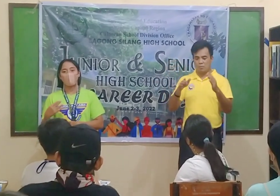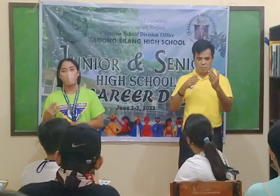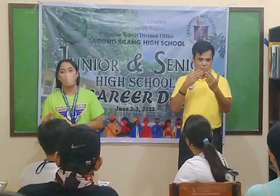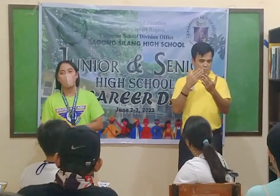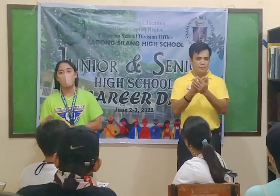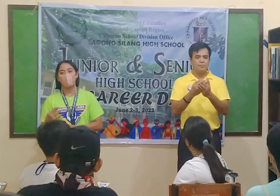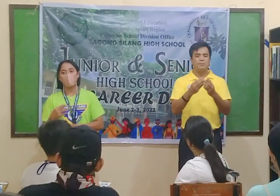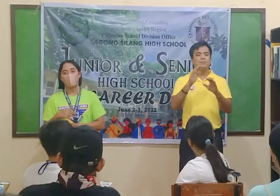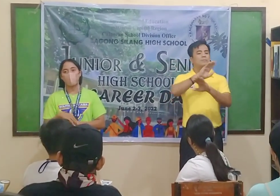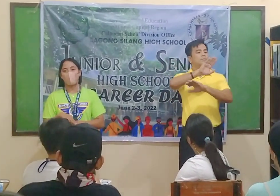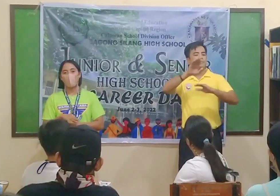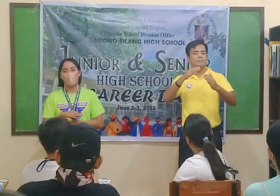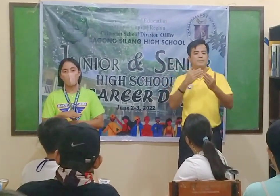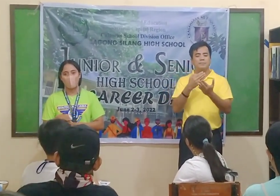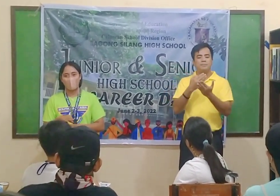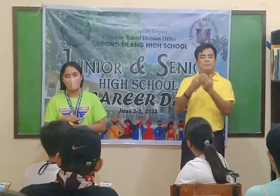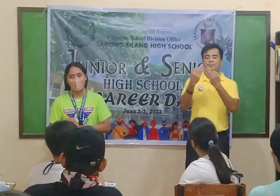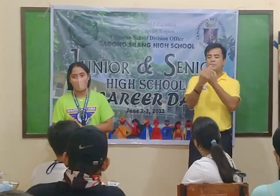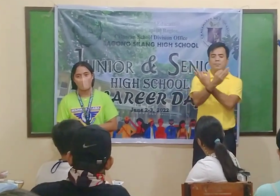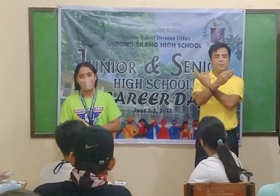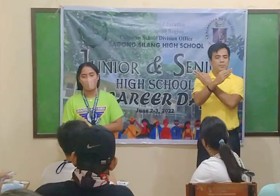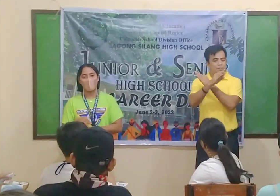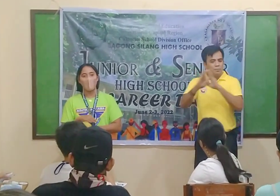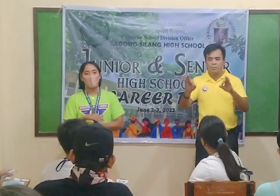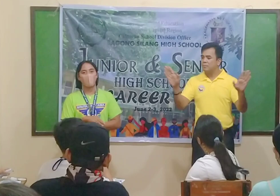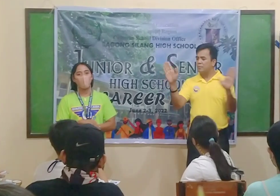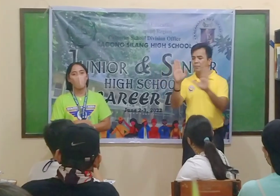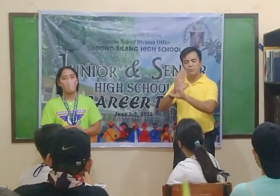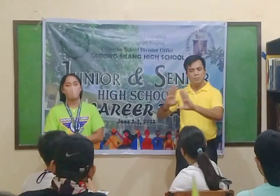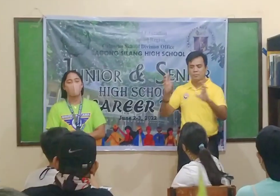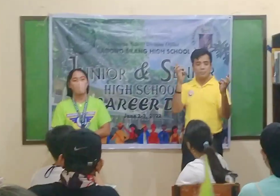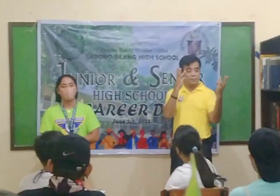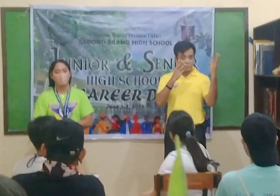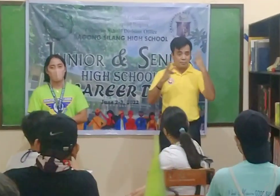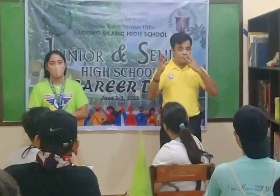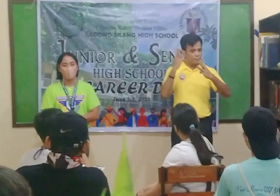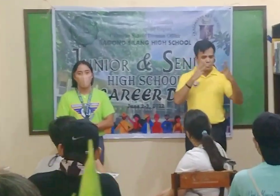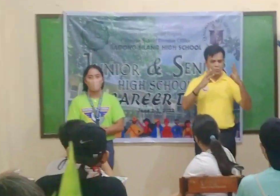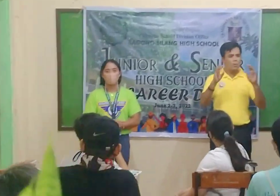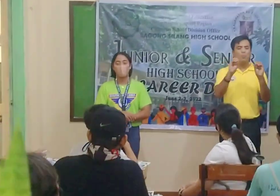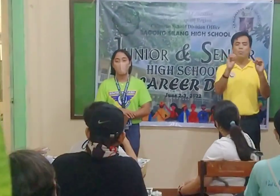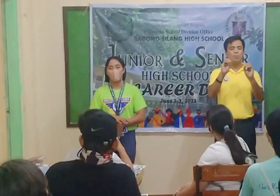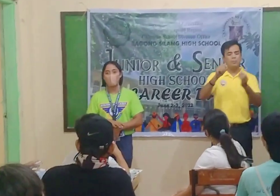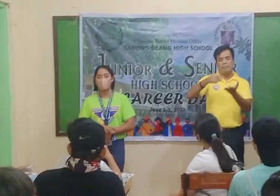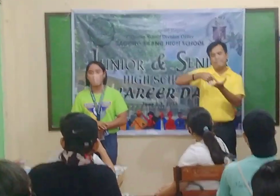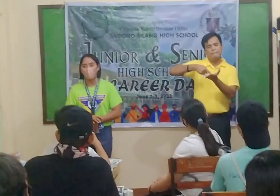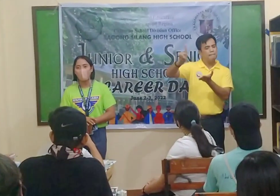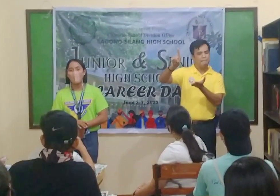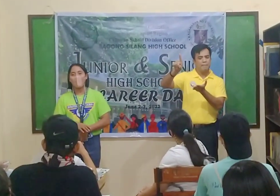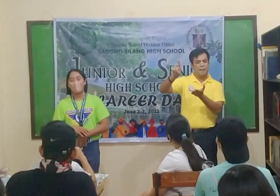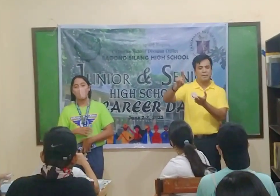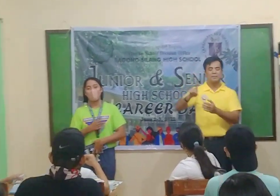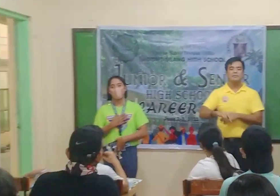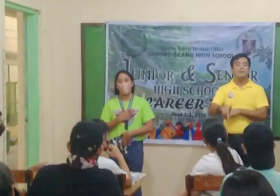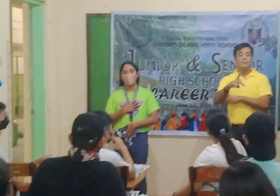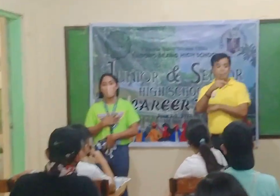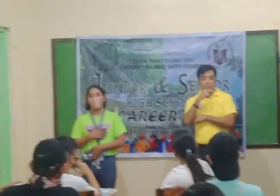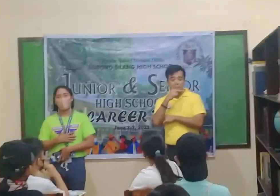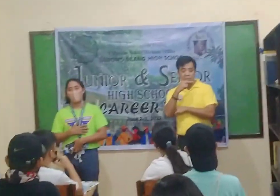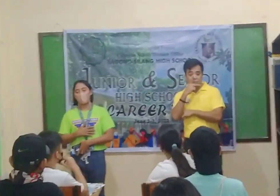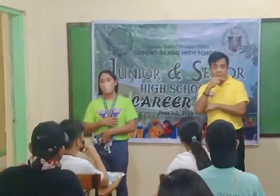akong bayad doon, hindi wala akong tulong. By the way, ang South East ay isang private school. Kami